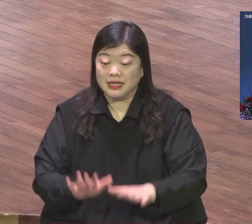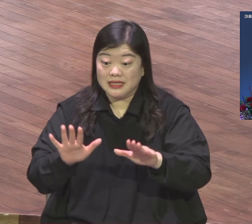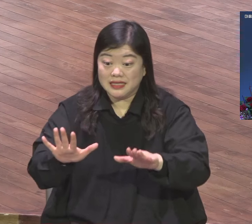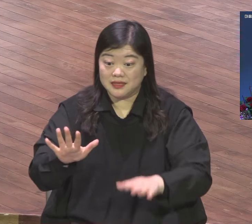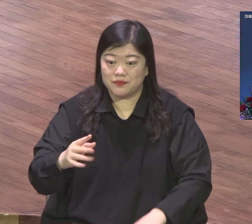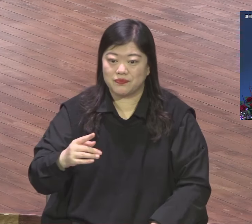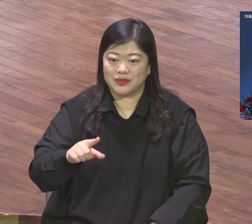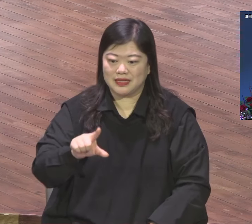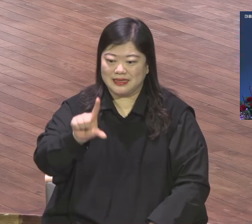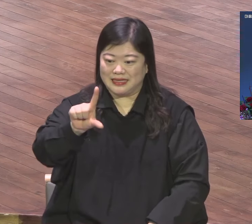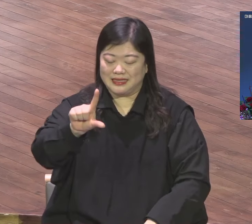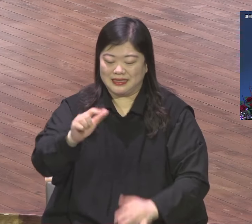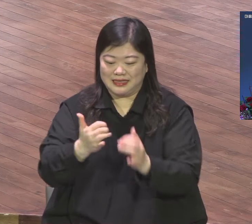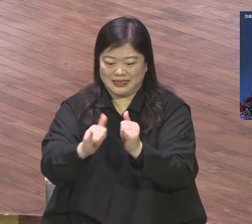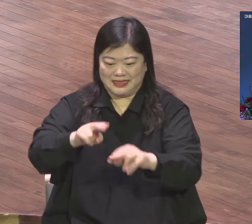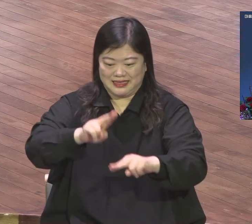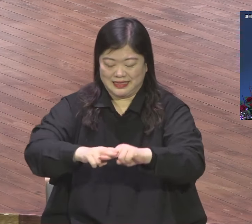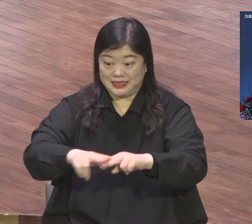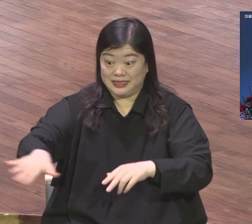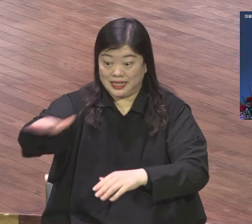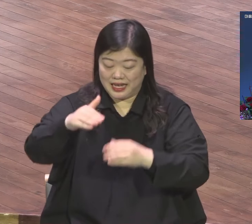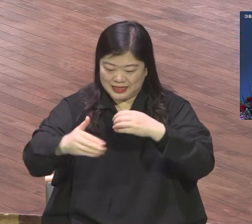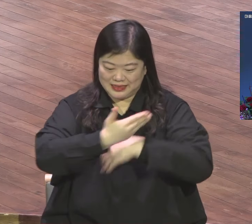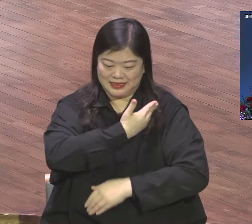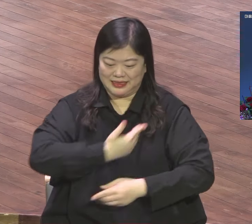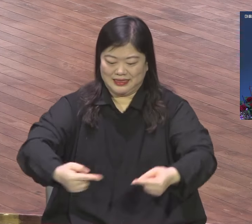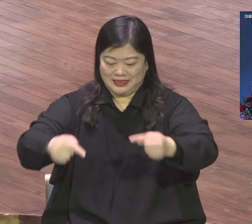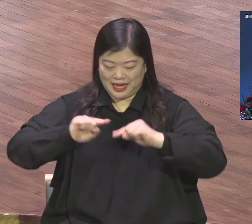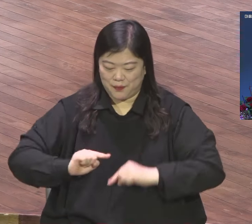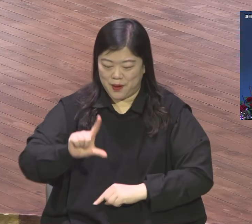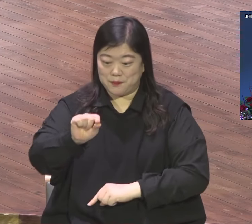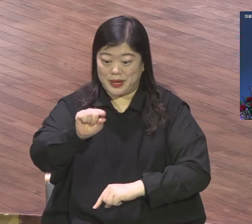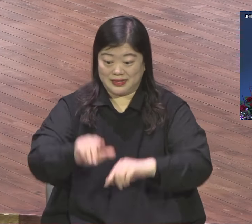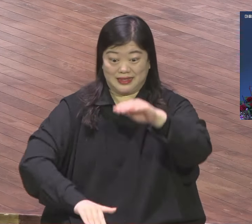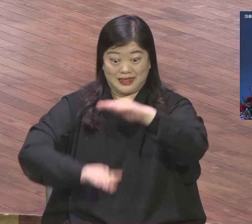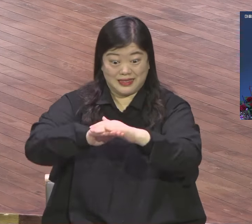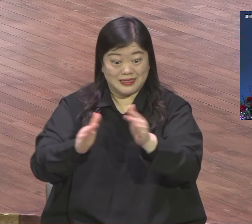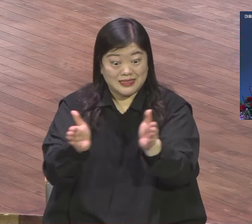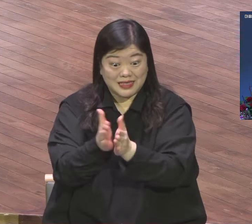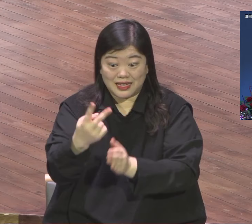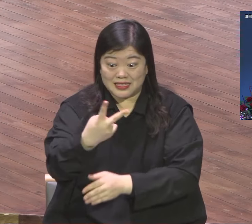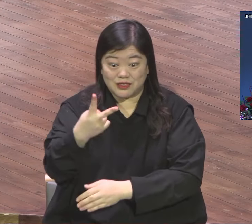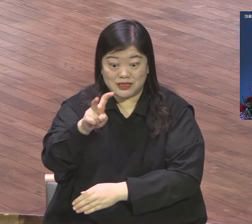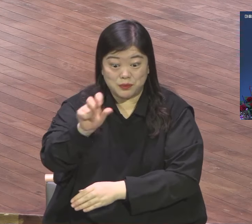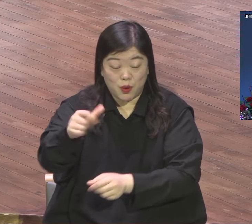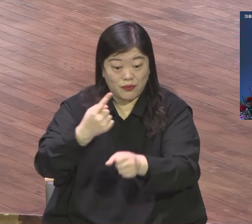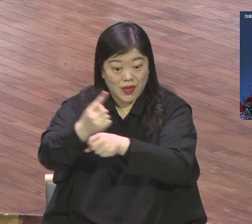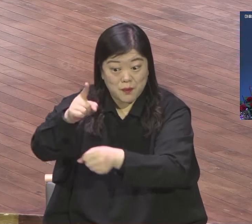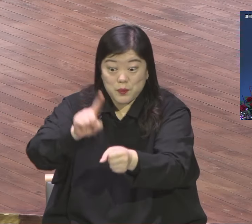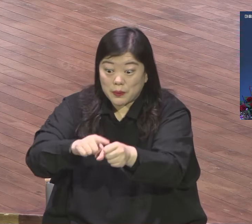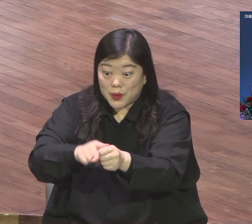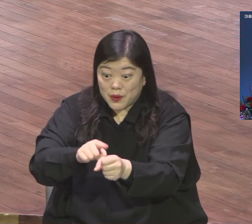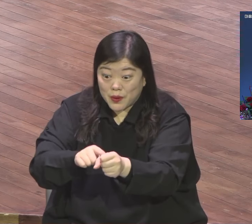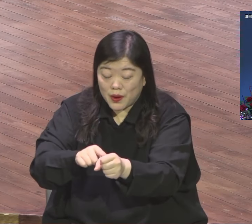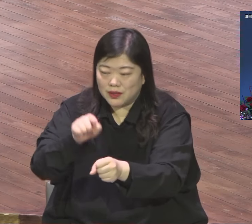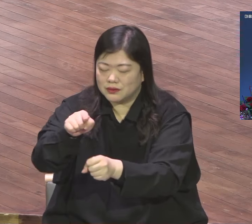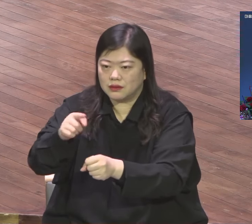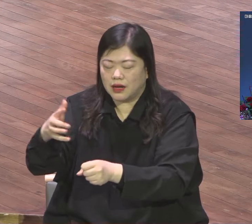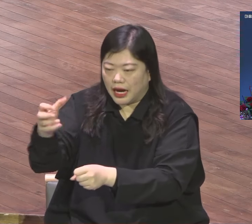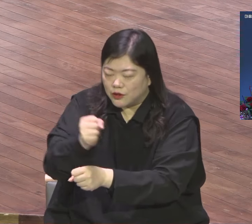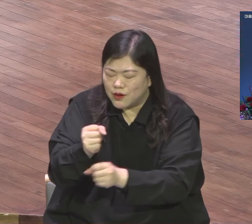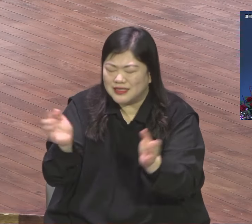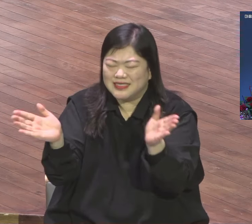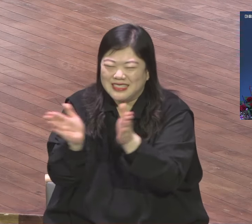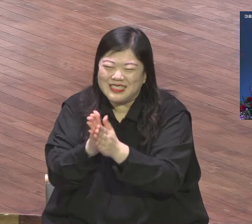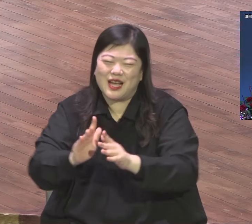선포하자마자 이렇게 현장에 휴 힐링 라운지가 세워진 것은 하나님께서